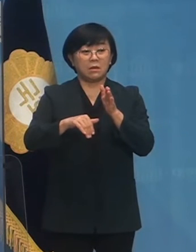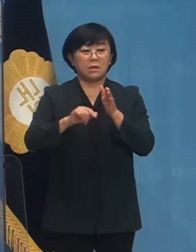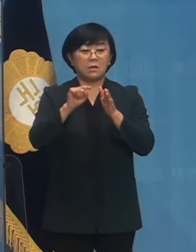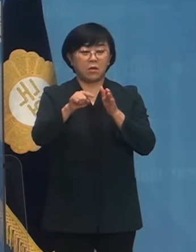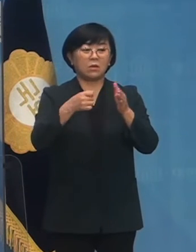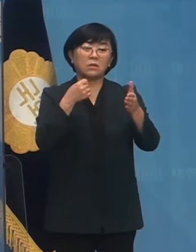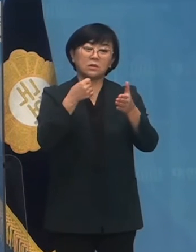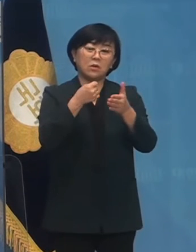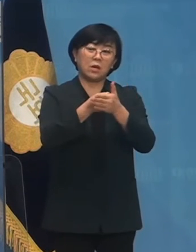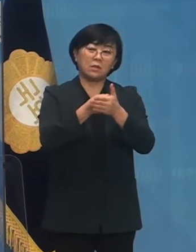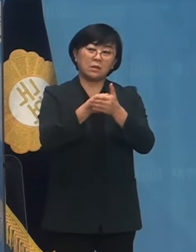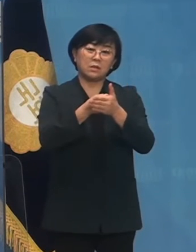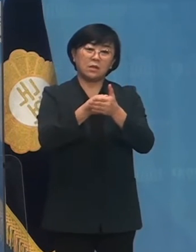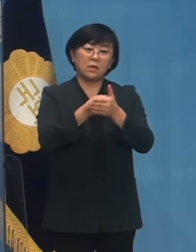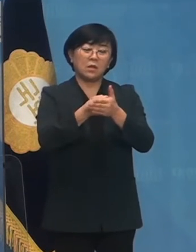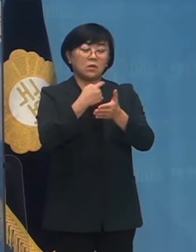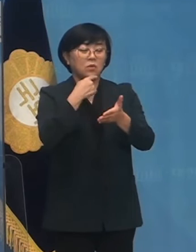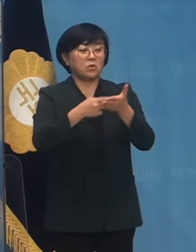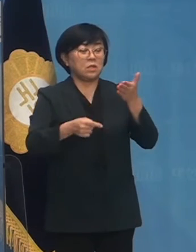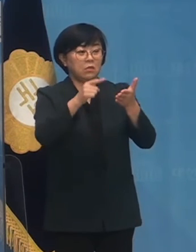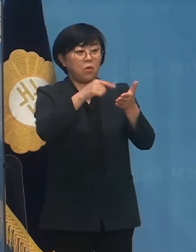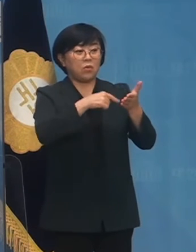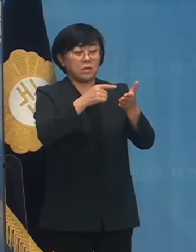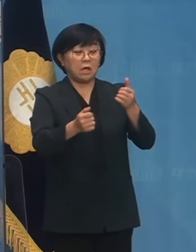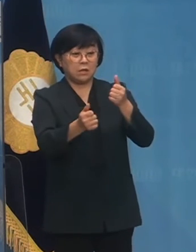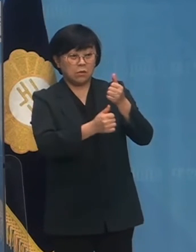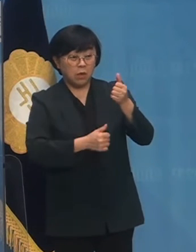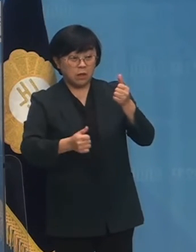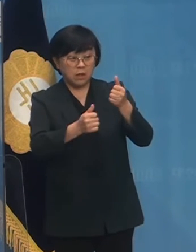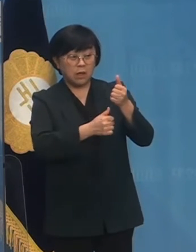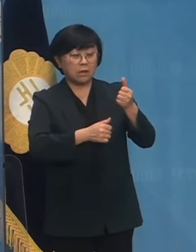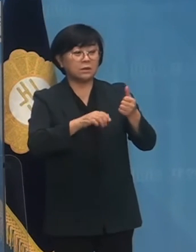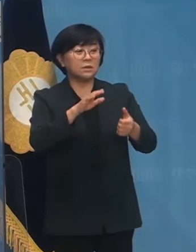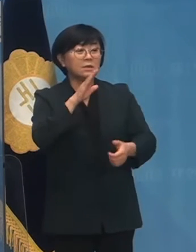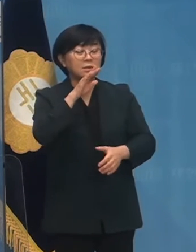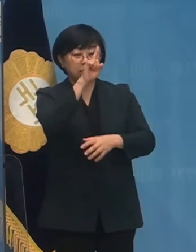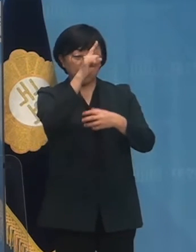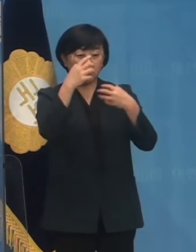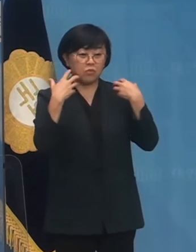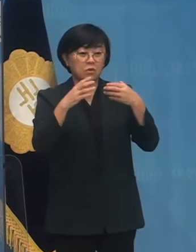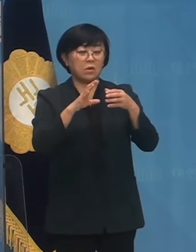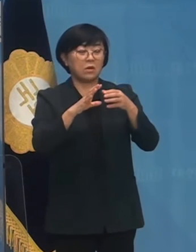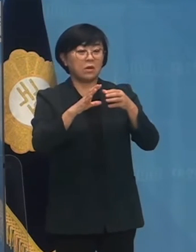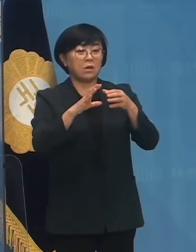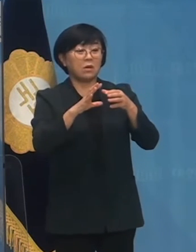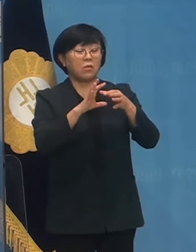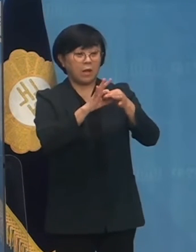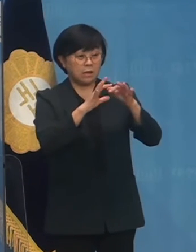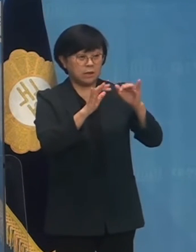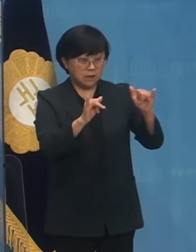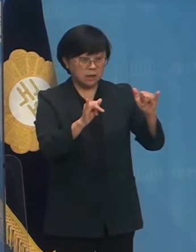이거를 결정하는 손실보상위원회의 소위 정부 관료들,